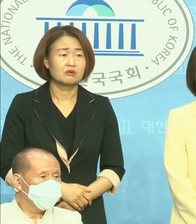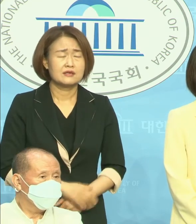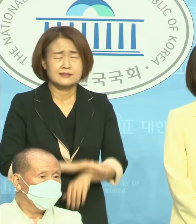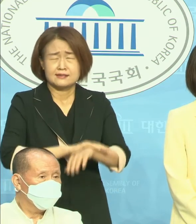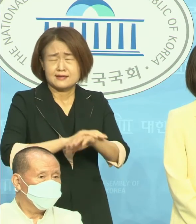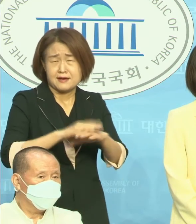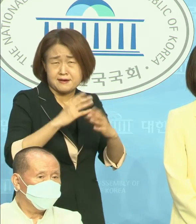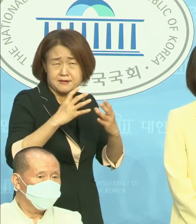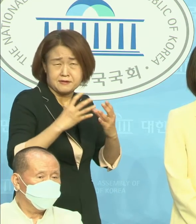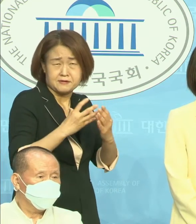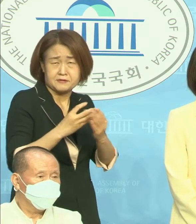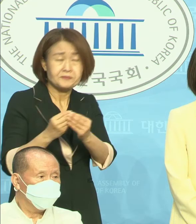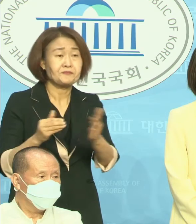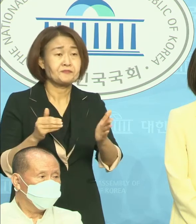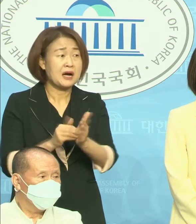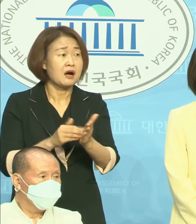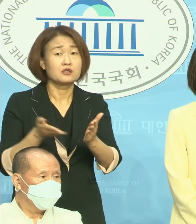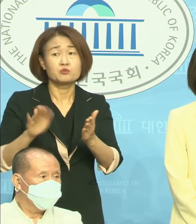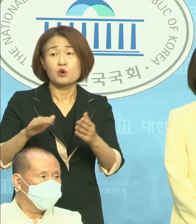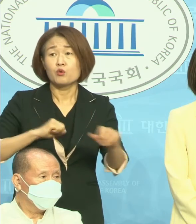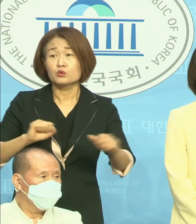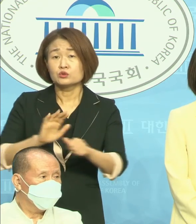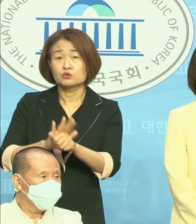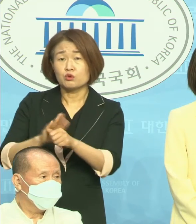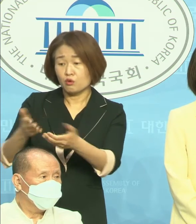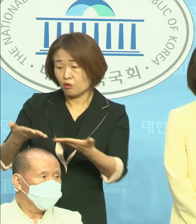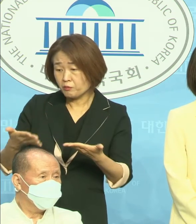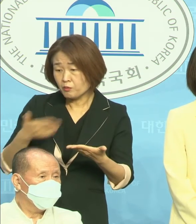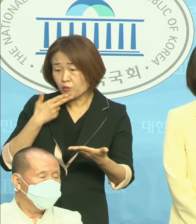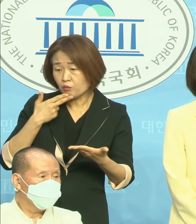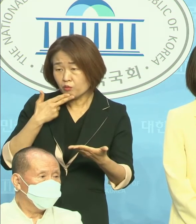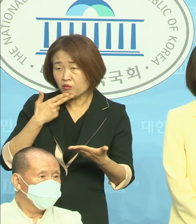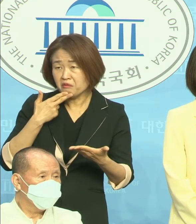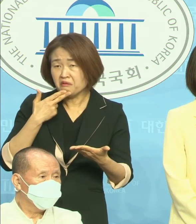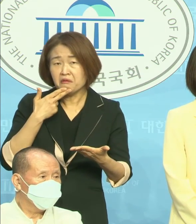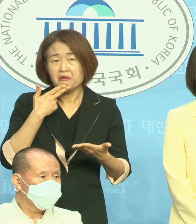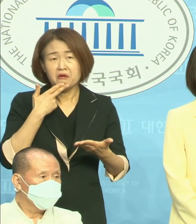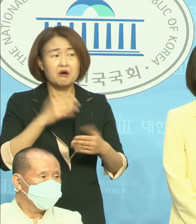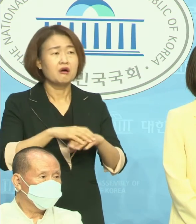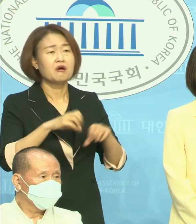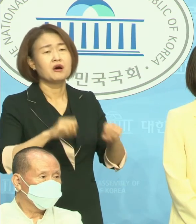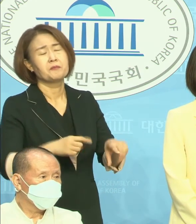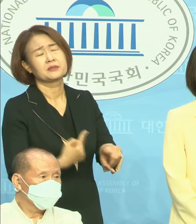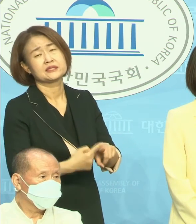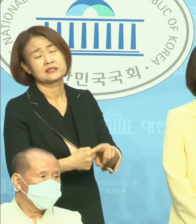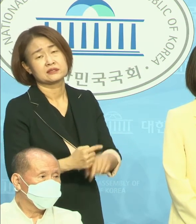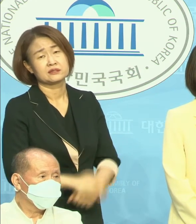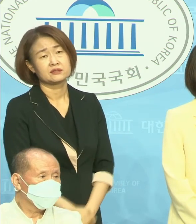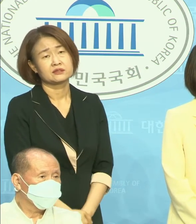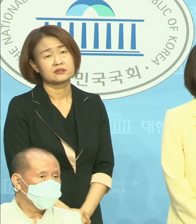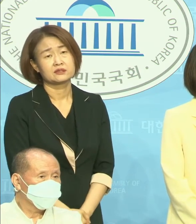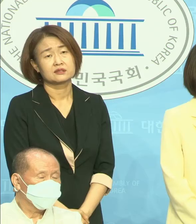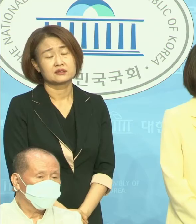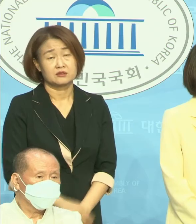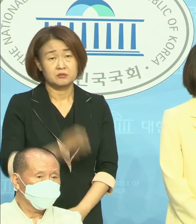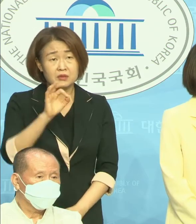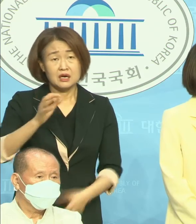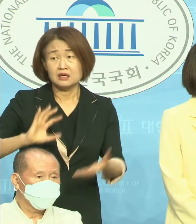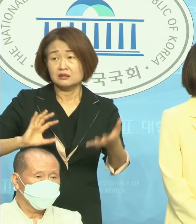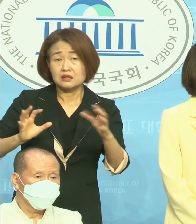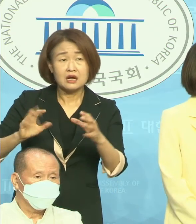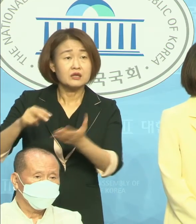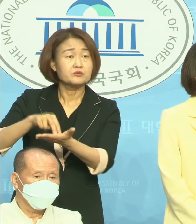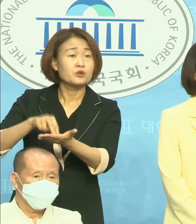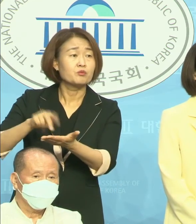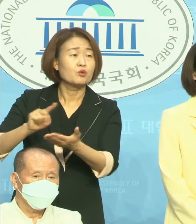갖춰져 있어도 활동 전사가 옆에 없으면 무용지물이 라고 느꼈다 국가란 국민의